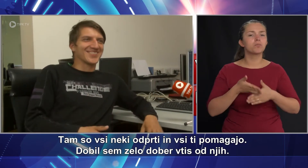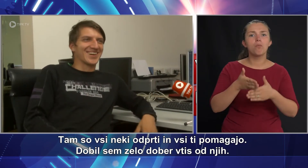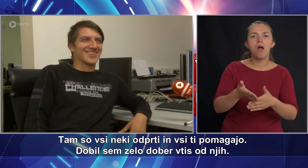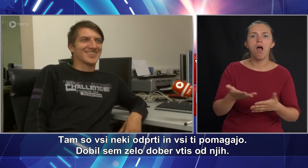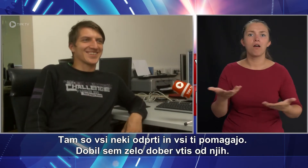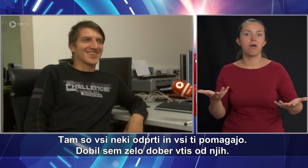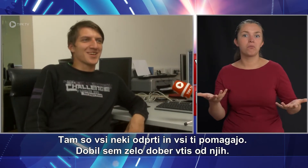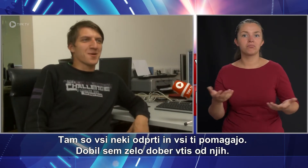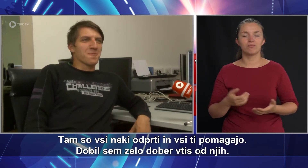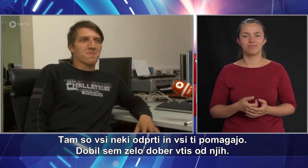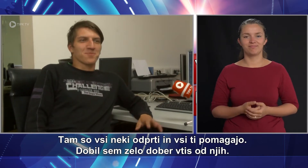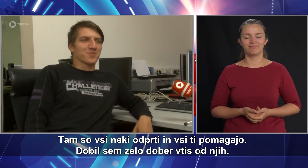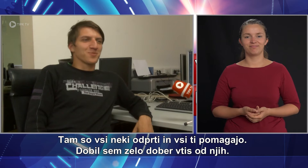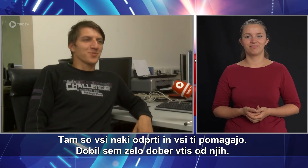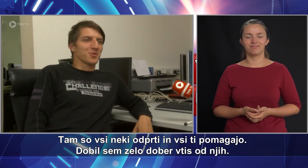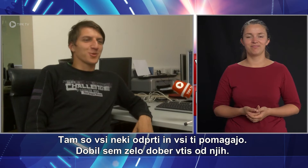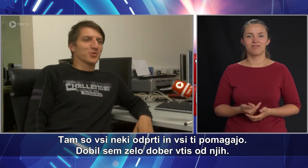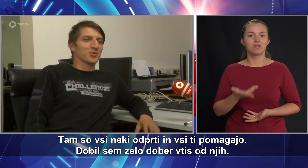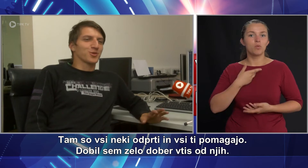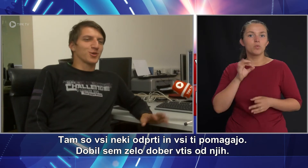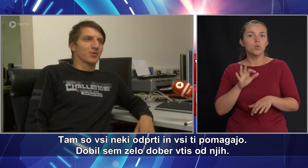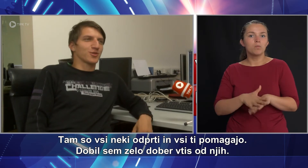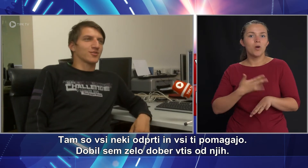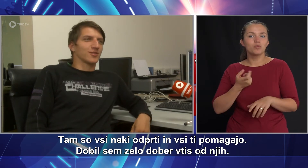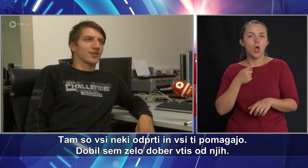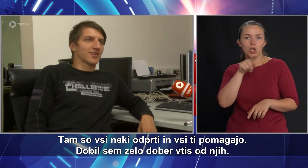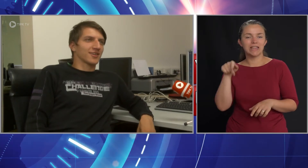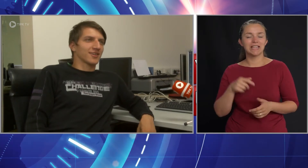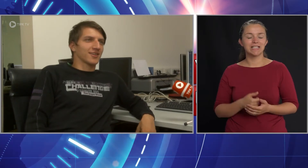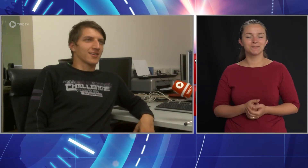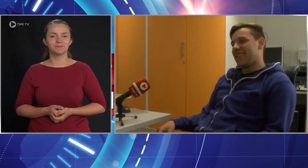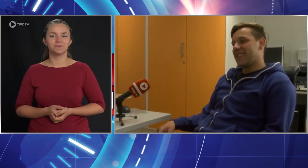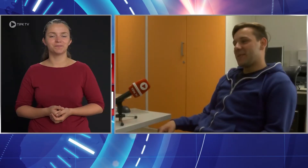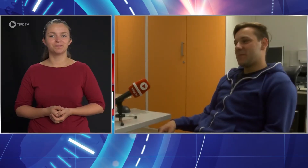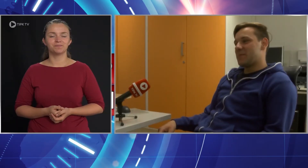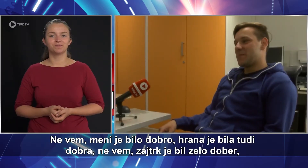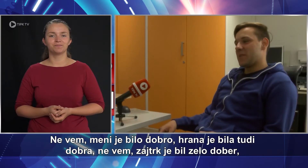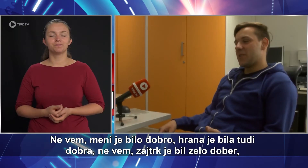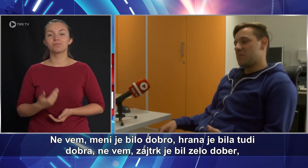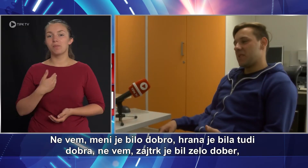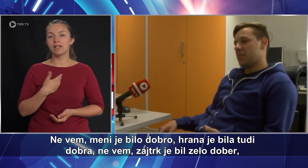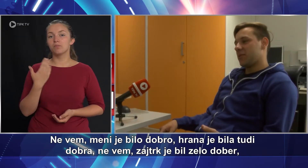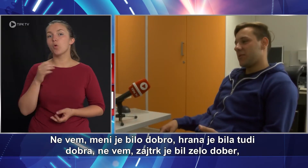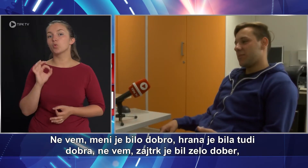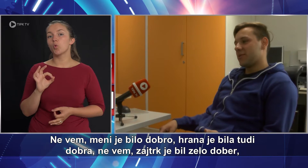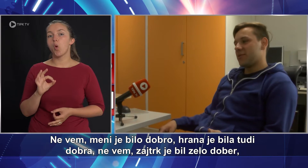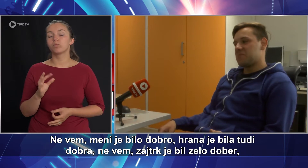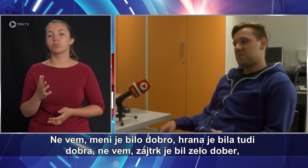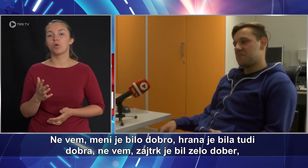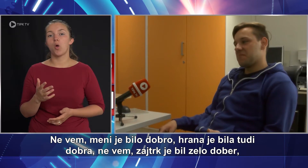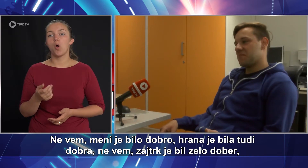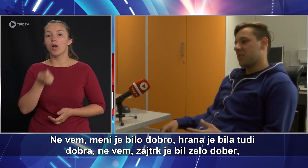vsi ti pomagajo, ti sta. Ne vem, sem dobil najdobro tis od njih. Ne vem, meni je bilo